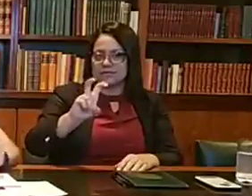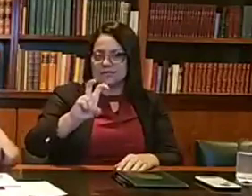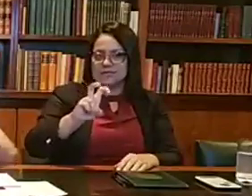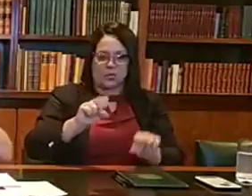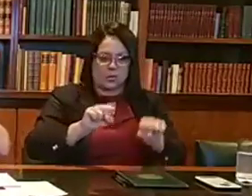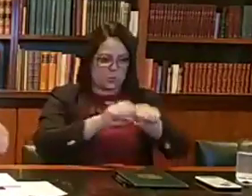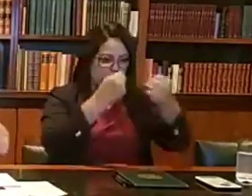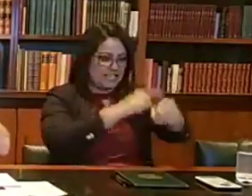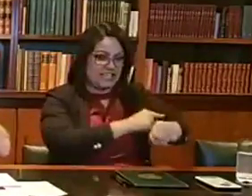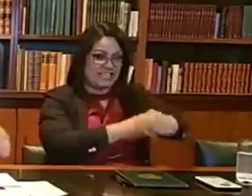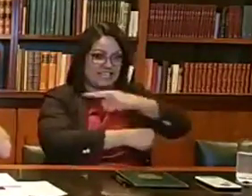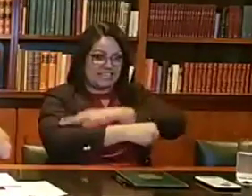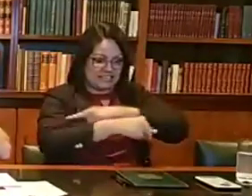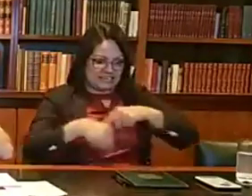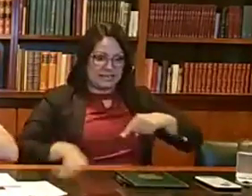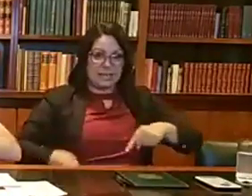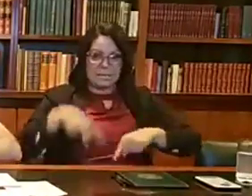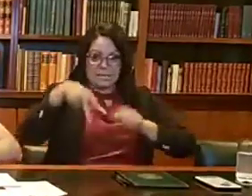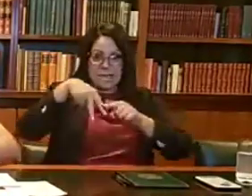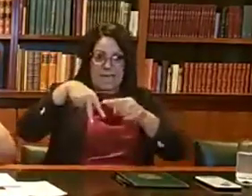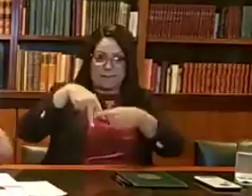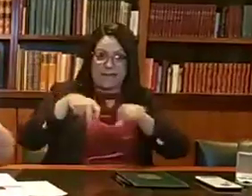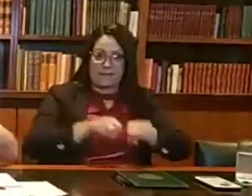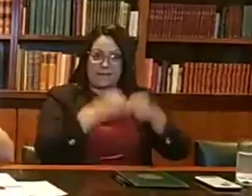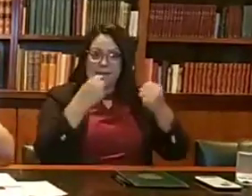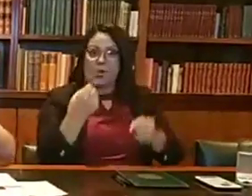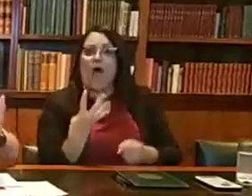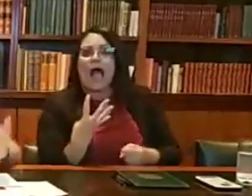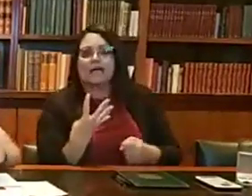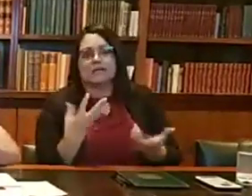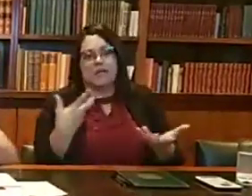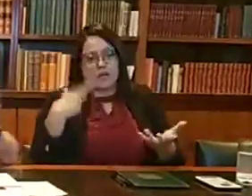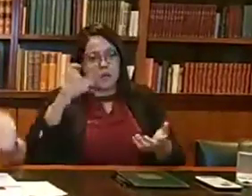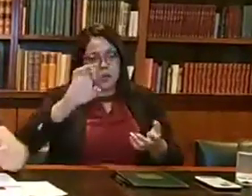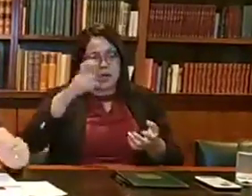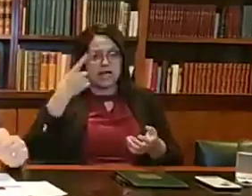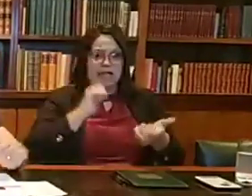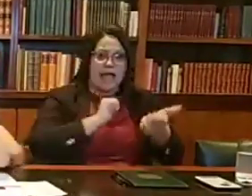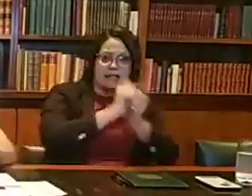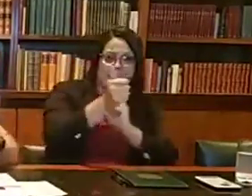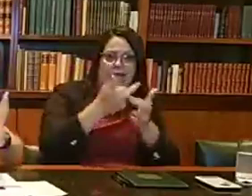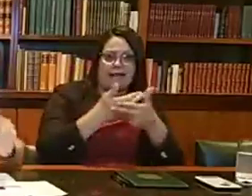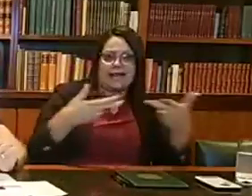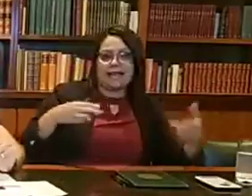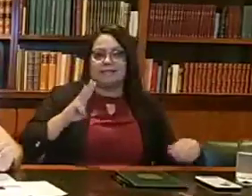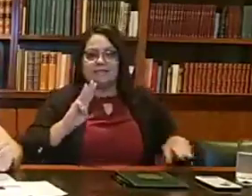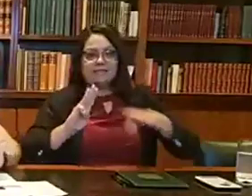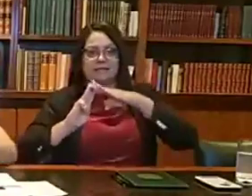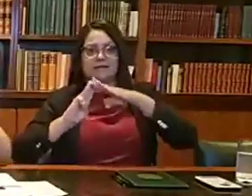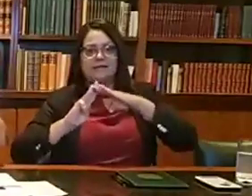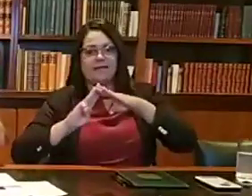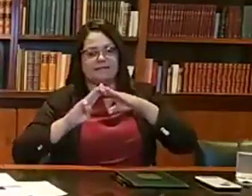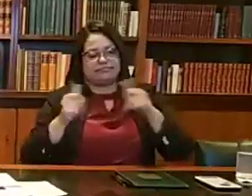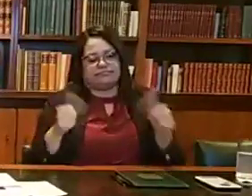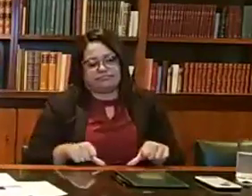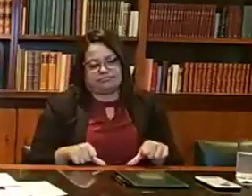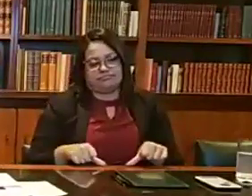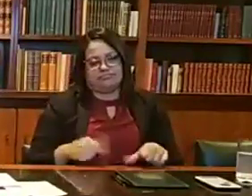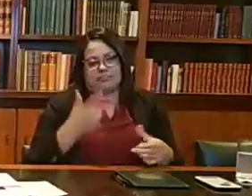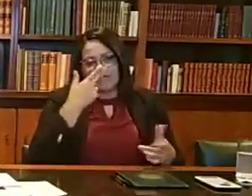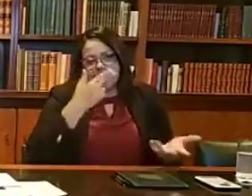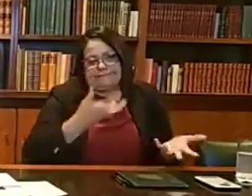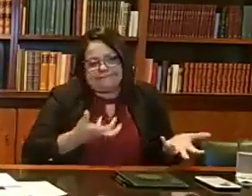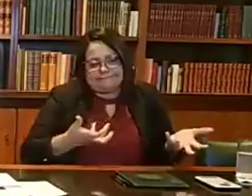os 4 membros, né? Eu perdi, eu era atleta das Forças Armadas e virei um pangaré, tá certo? E comecei a